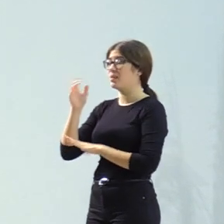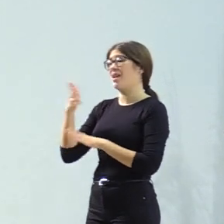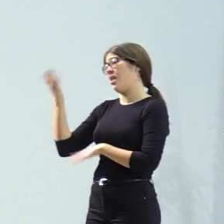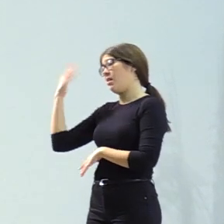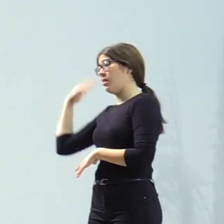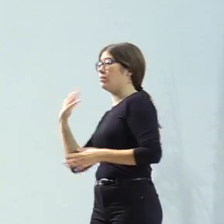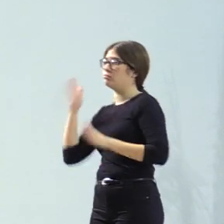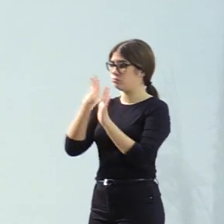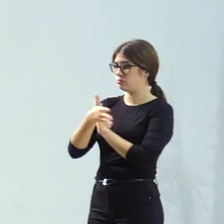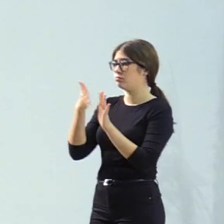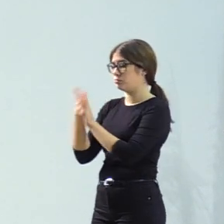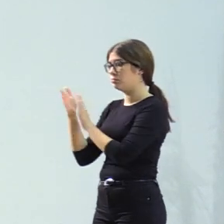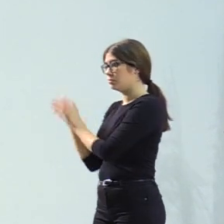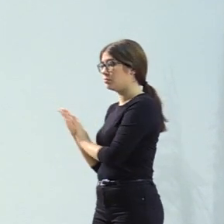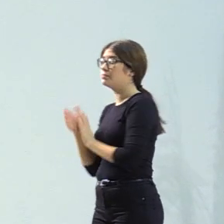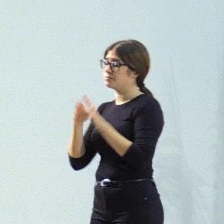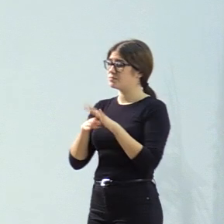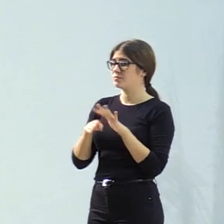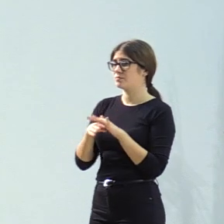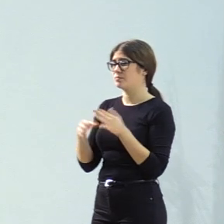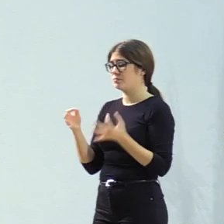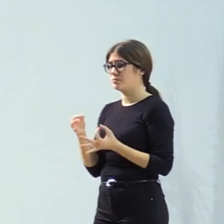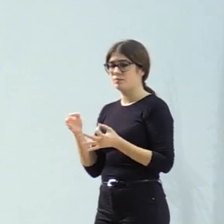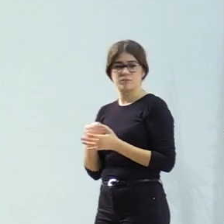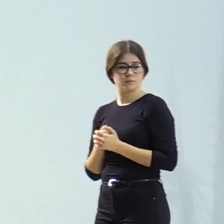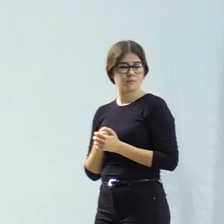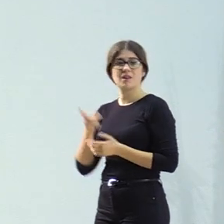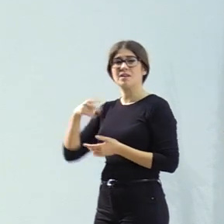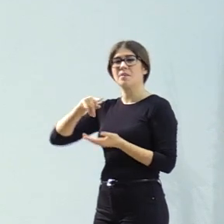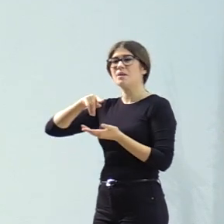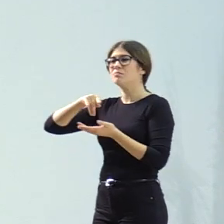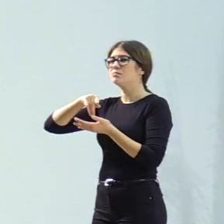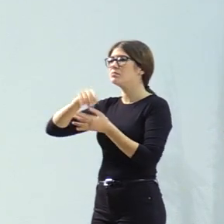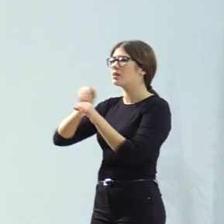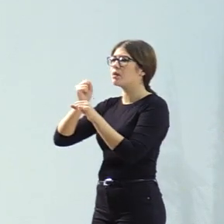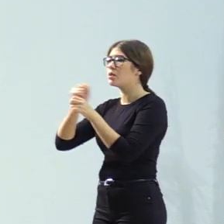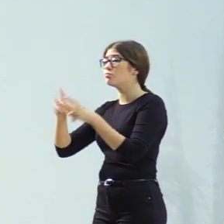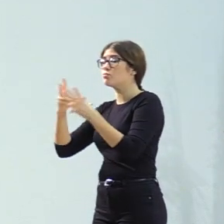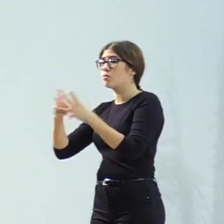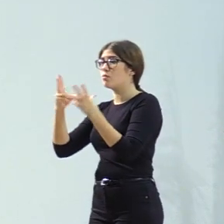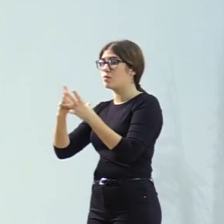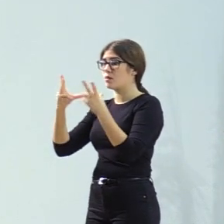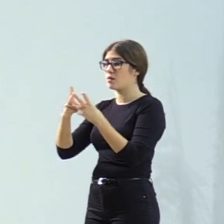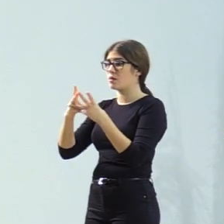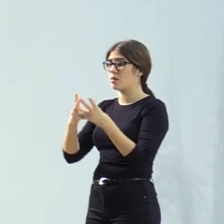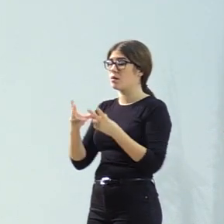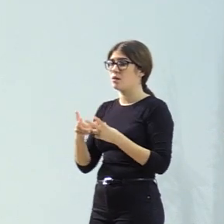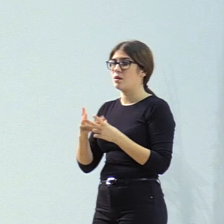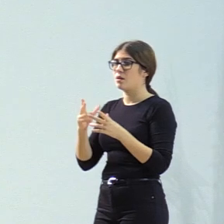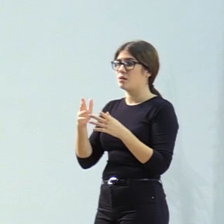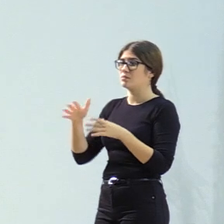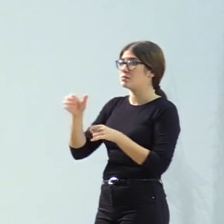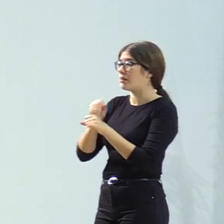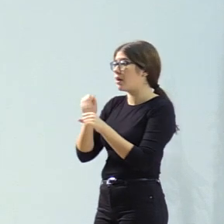explicaron. Y continúo, con esto que habéis planteado del trabajador social, de esta lógica de la clase trabajadora,